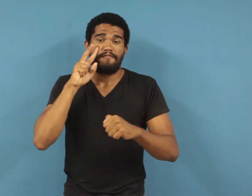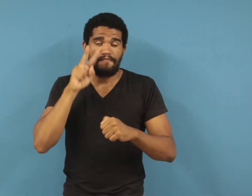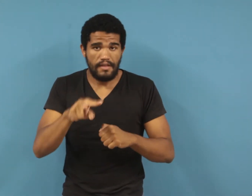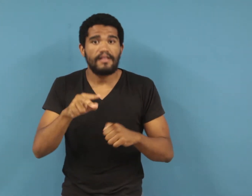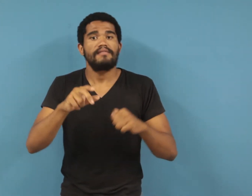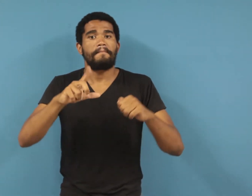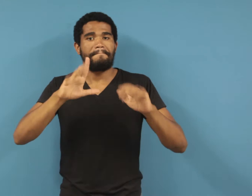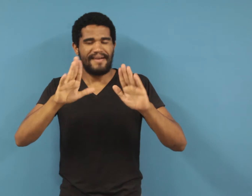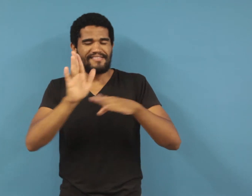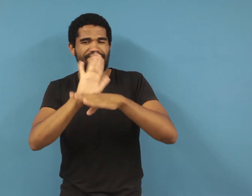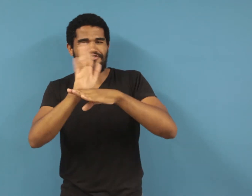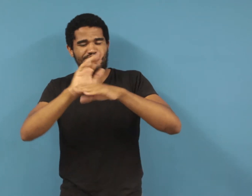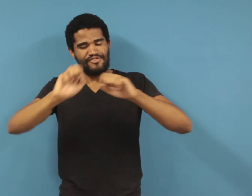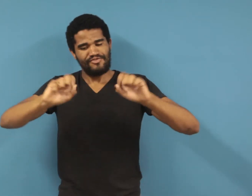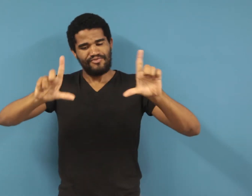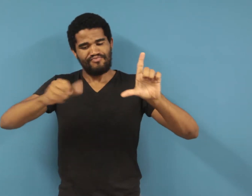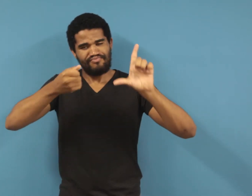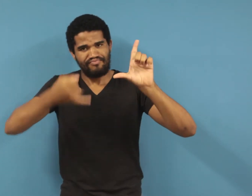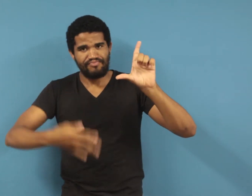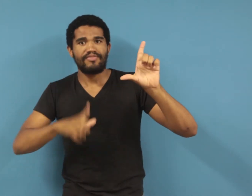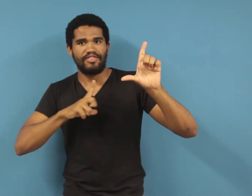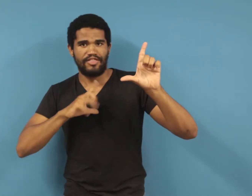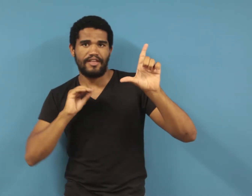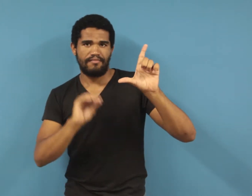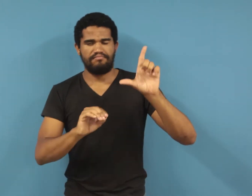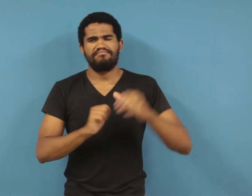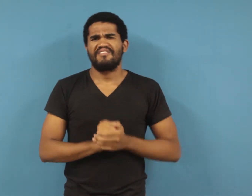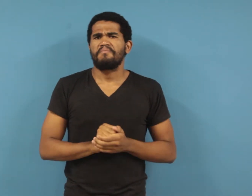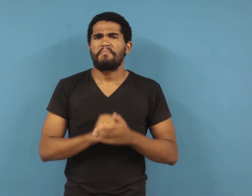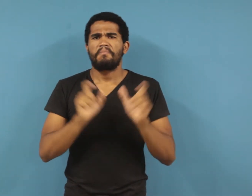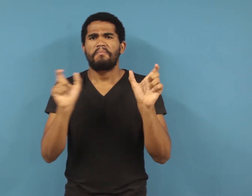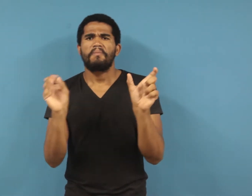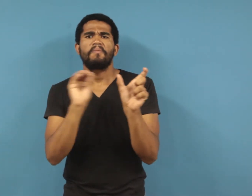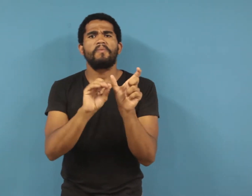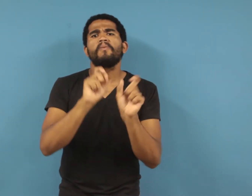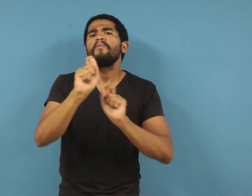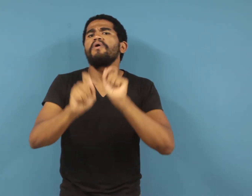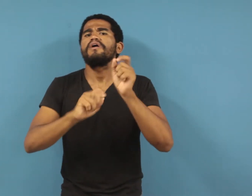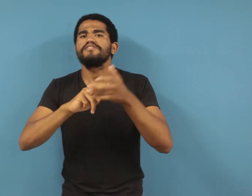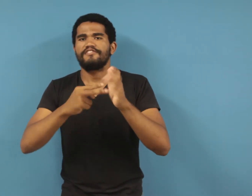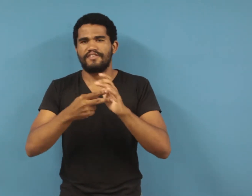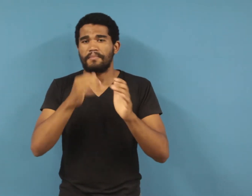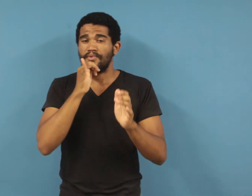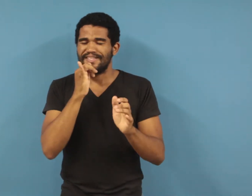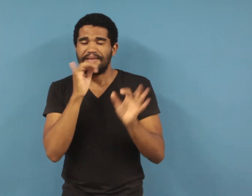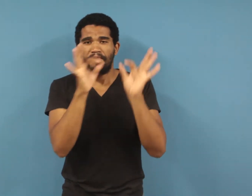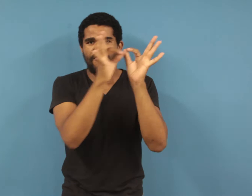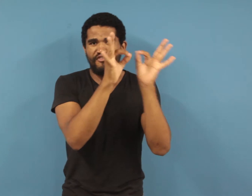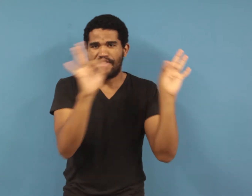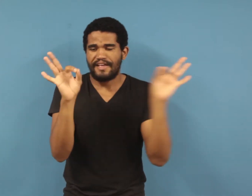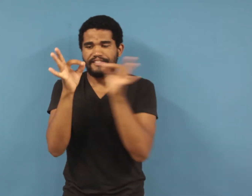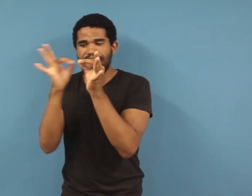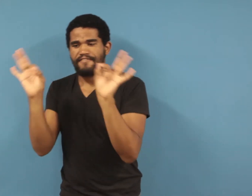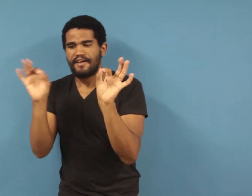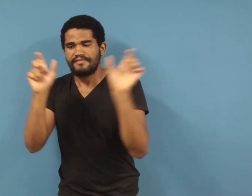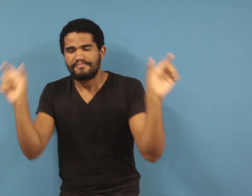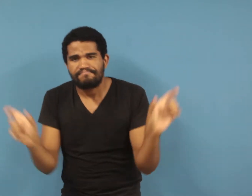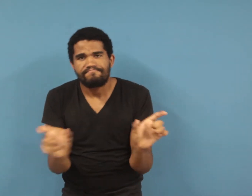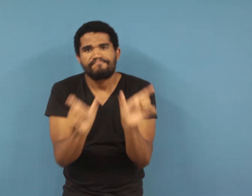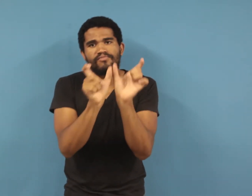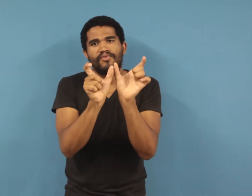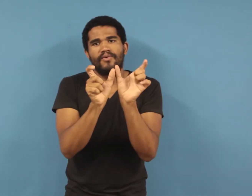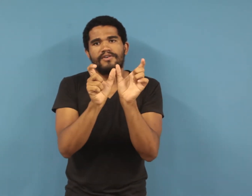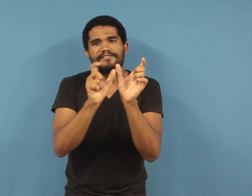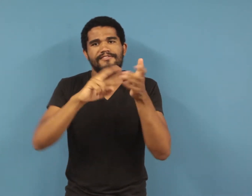Conectivos. Os conectivos são palavras que usamos para dar mais sentido às frases. Conectivos são palavras